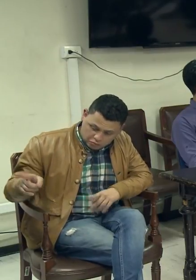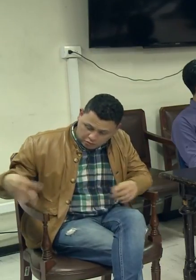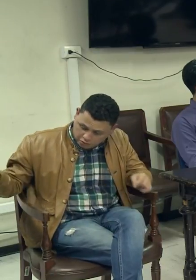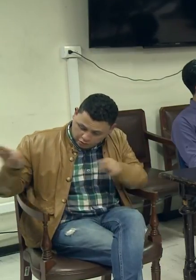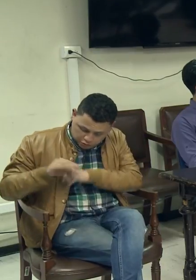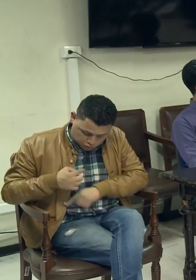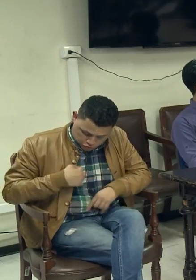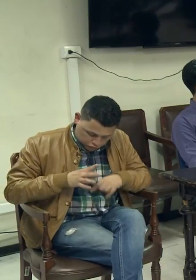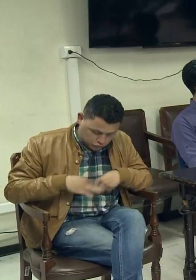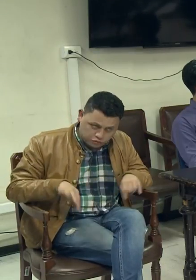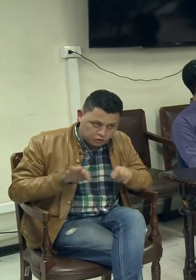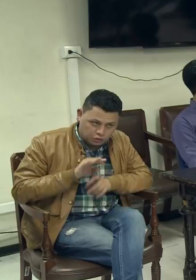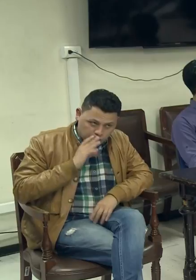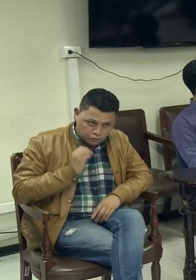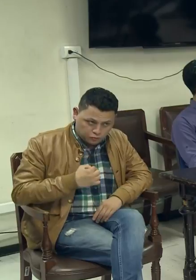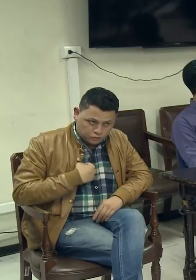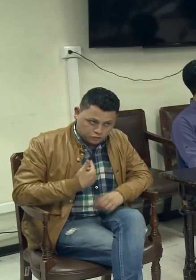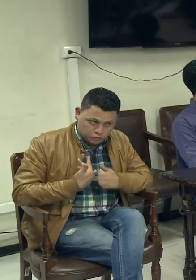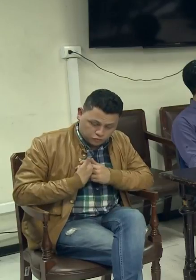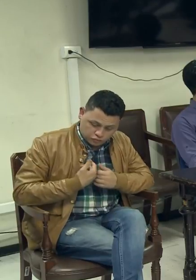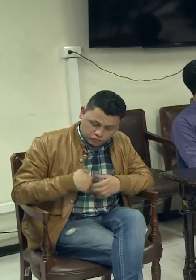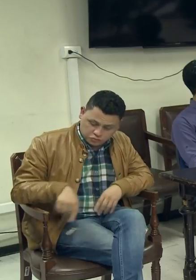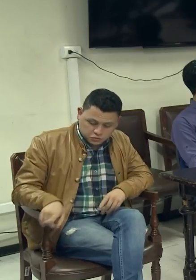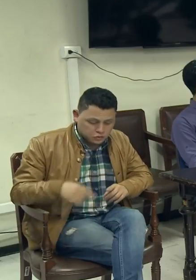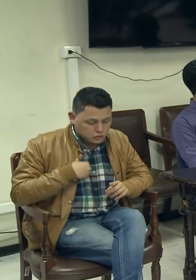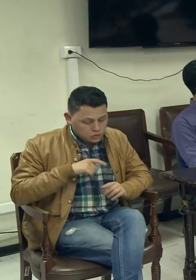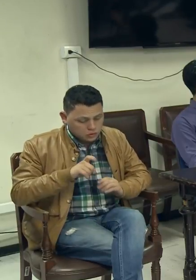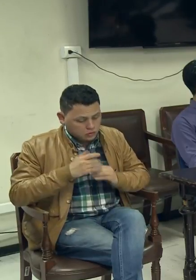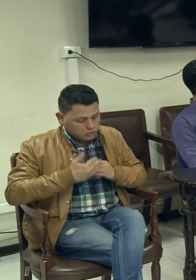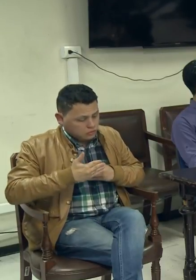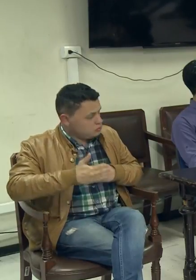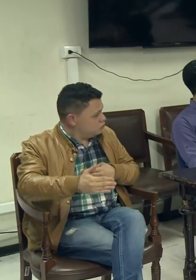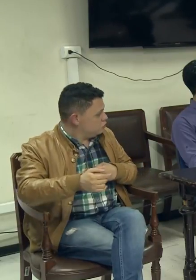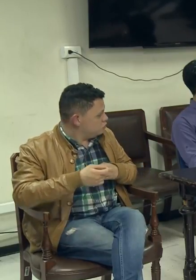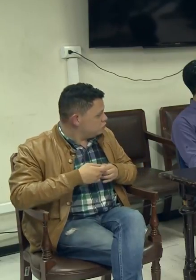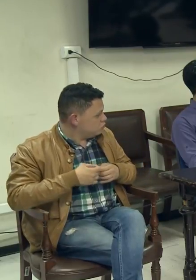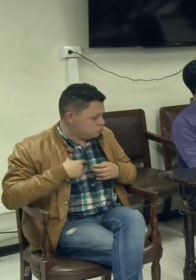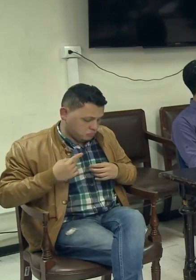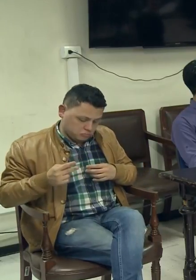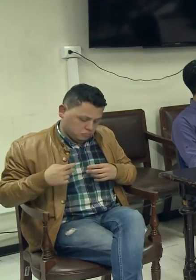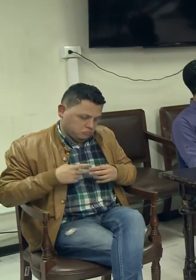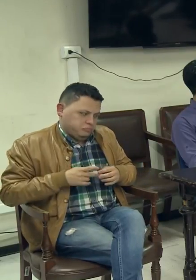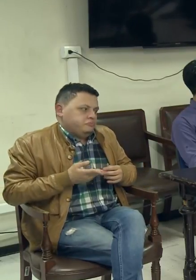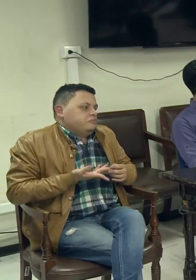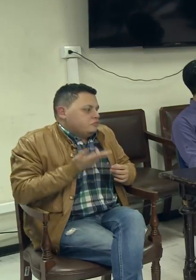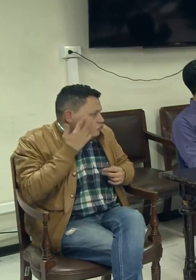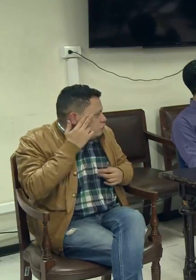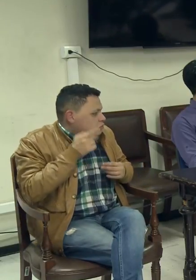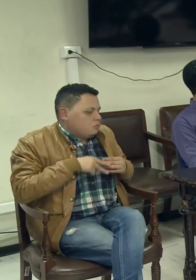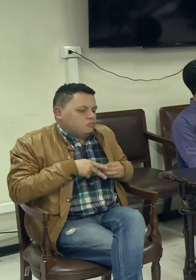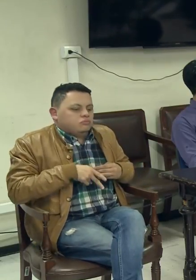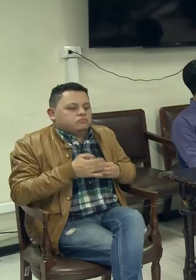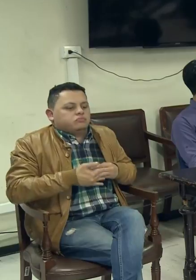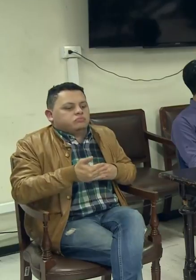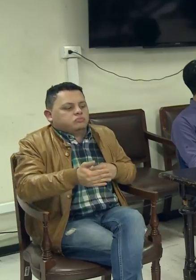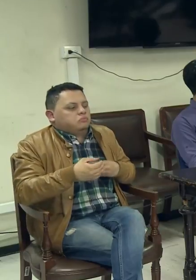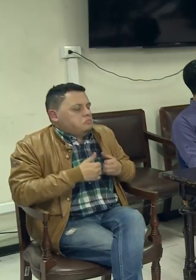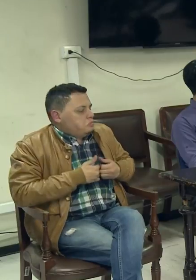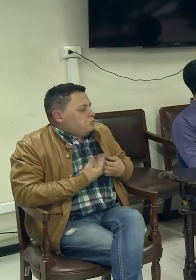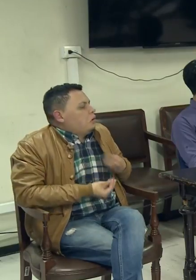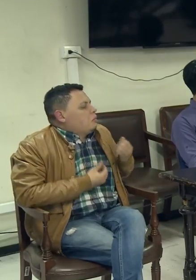yo. Y él empieza a decir, es que tú vives 6 cuadras antes que yo, yo me regreso a casa con ellos porque hacemos 6 cuadras más